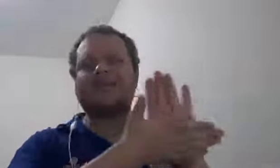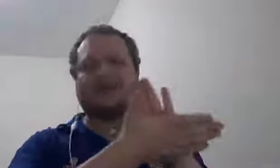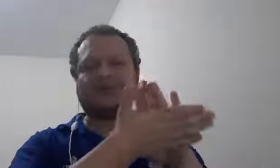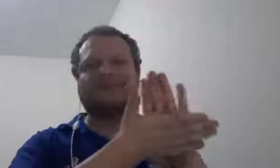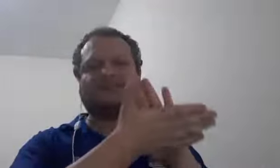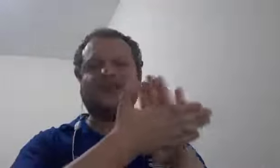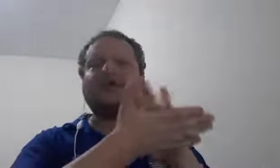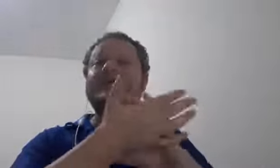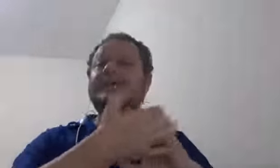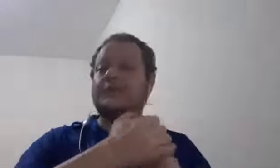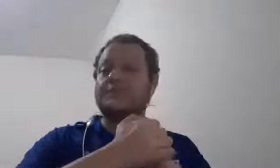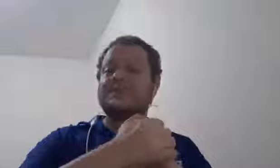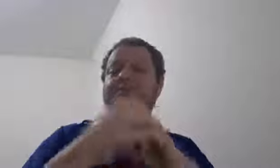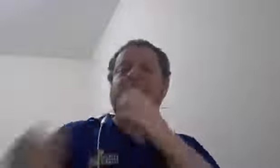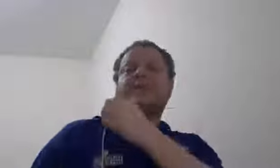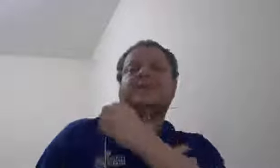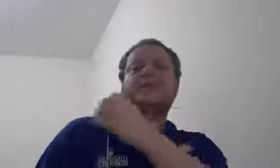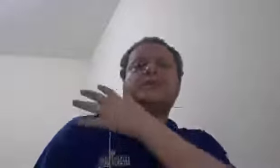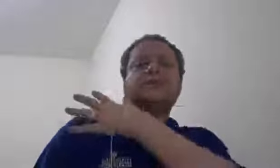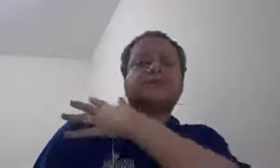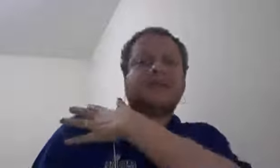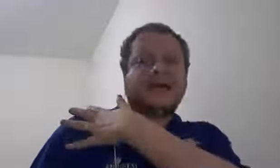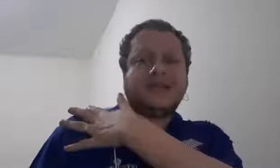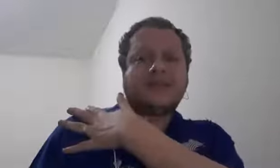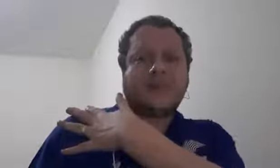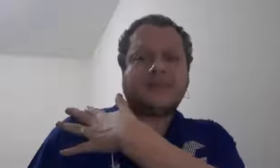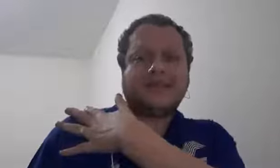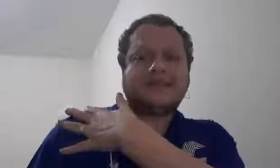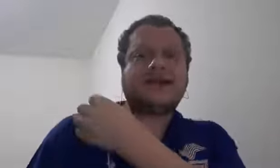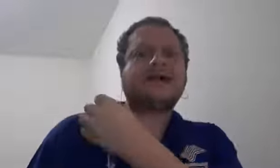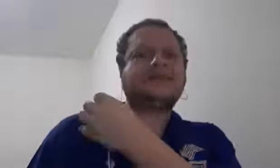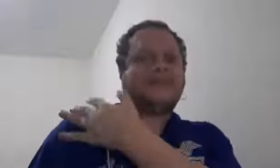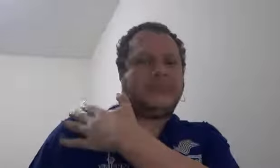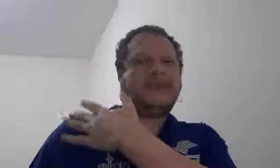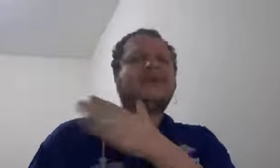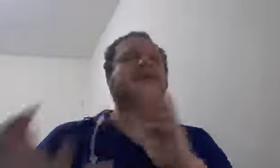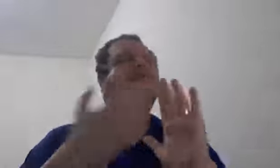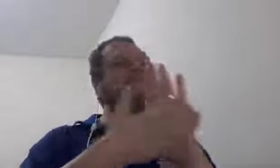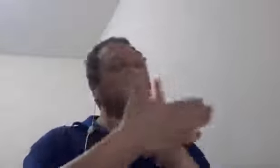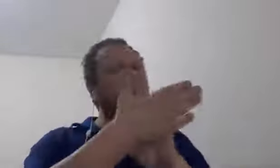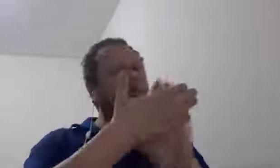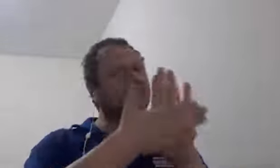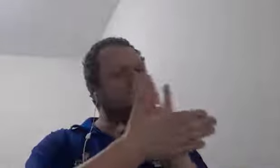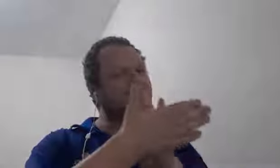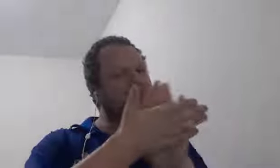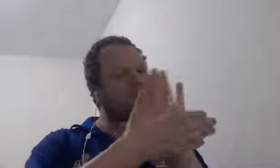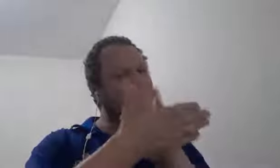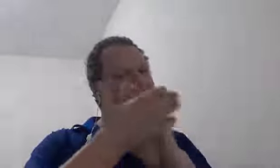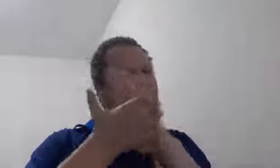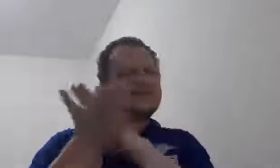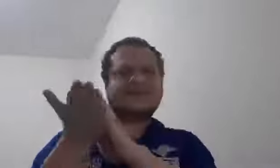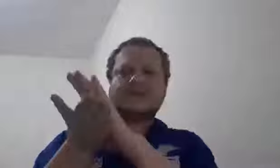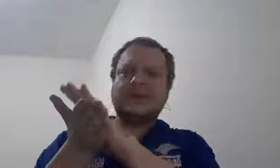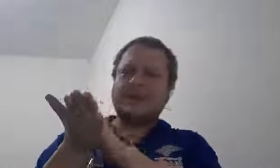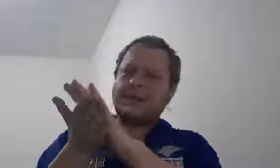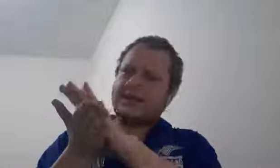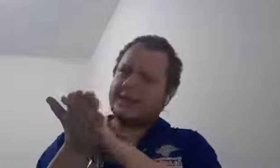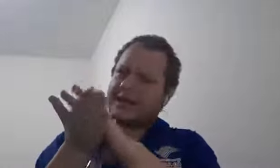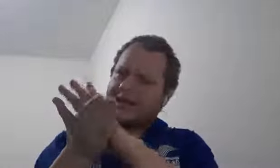Brigadeiro. Tem alguns também que usam brigadeiro como militar também aqui. E tem outros surdos que usam esse para lembrar que